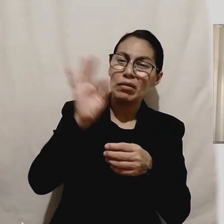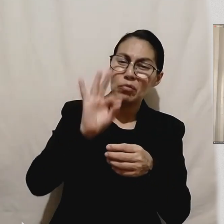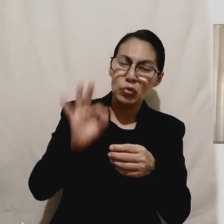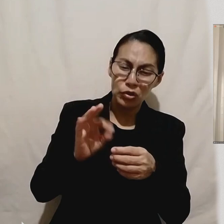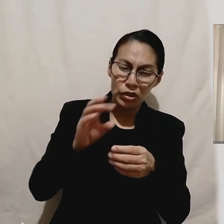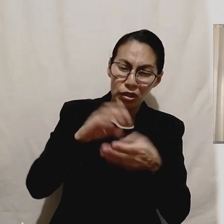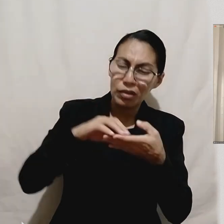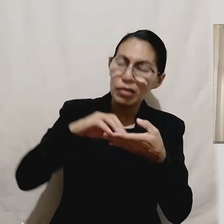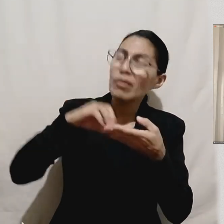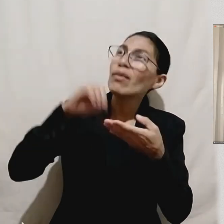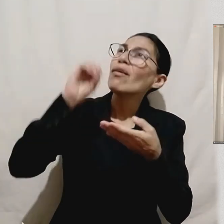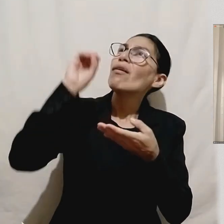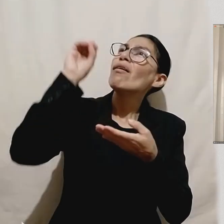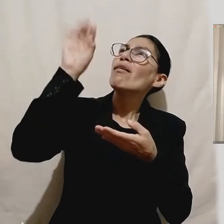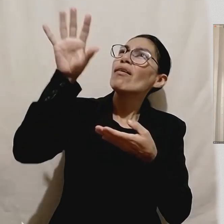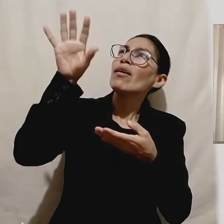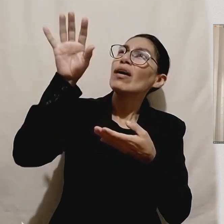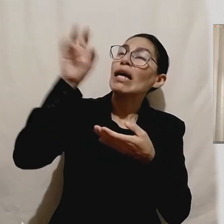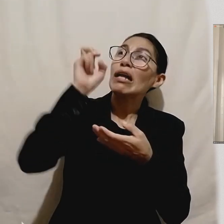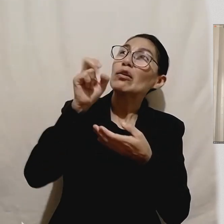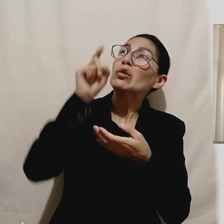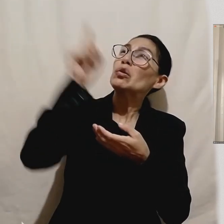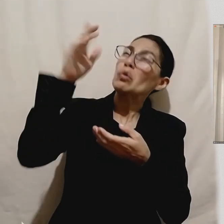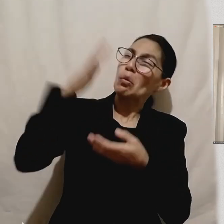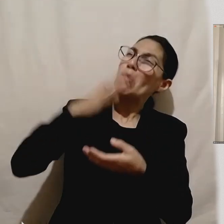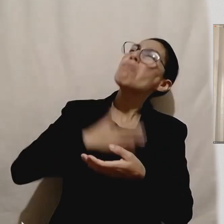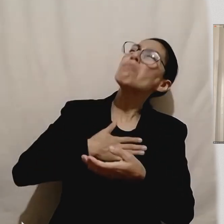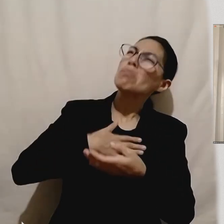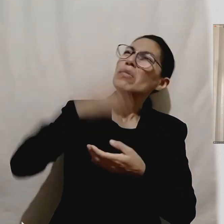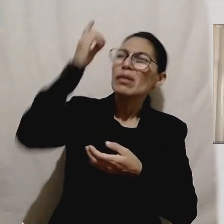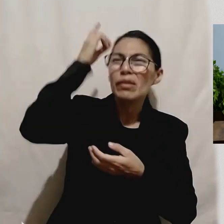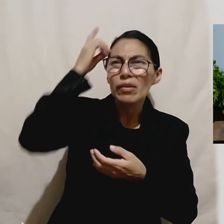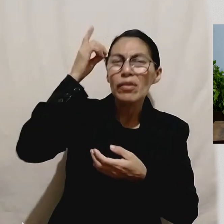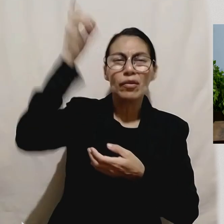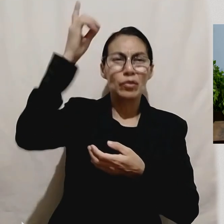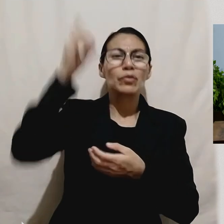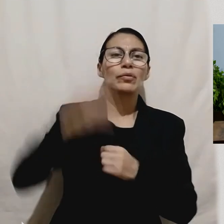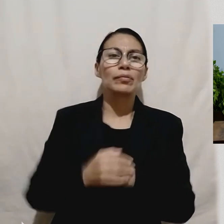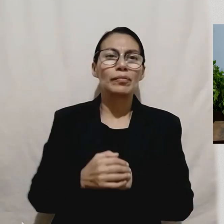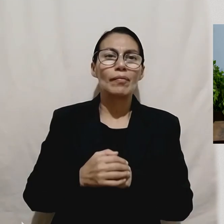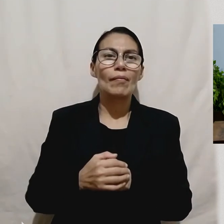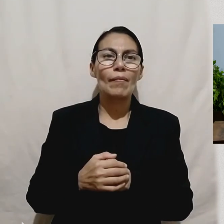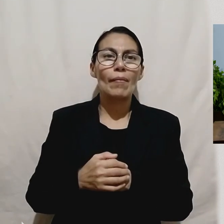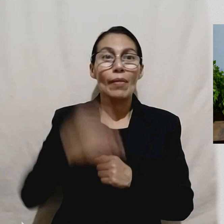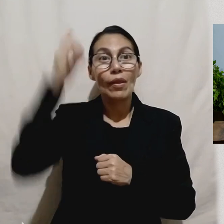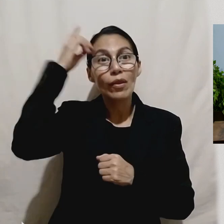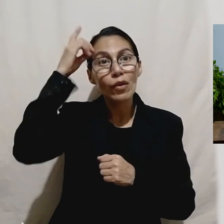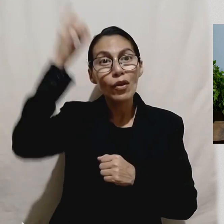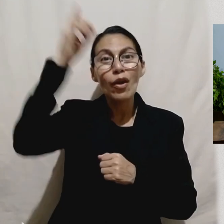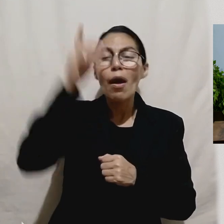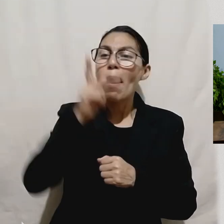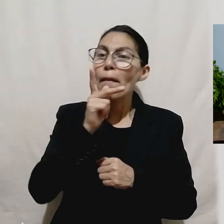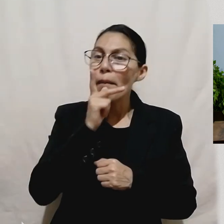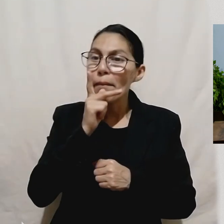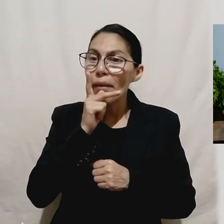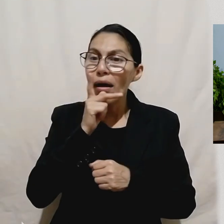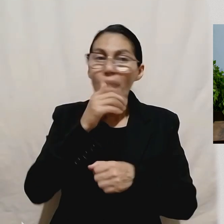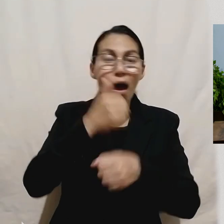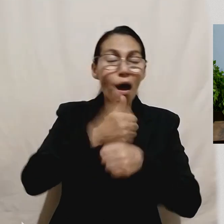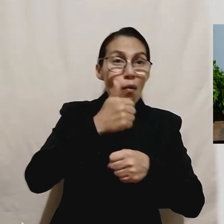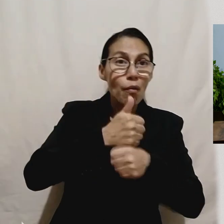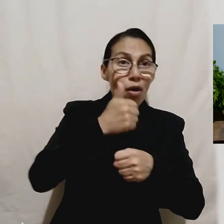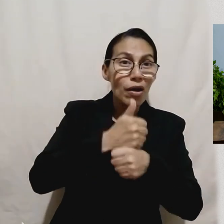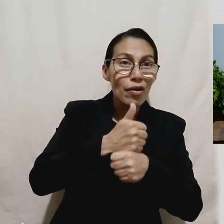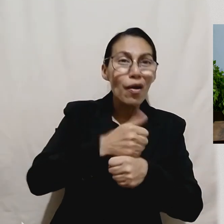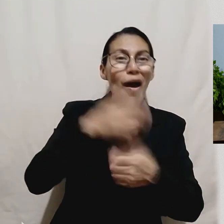hizo un pacto con Dios dice Tú serás mi Dios ya el Dios de sus padres el Dios de su padre de